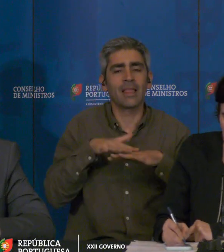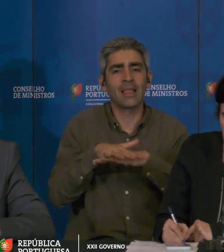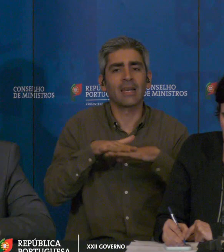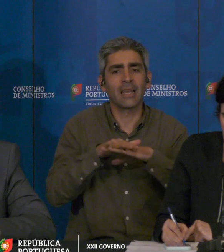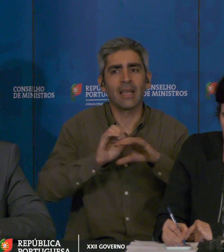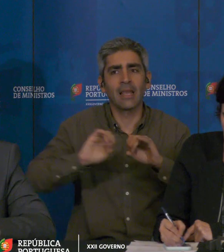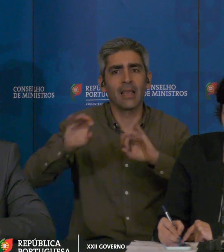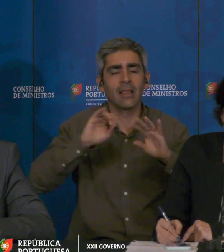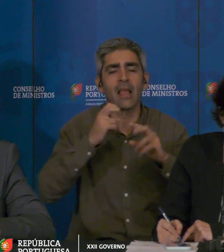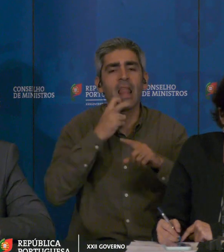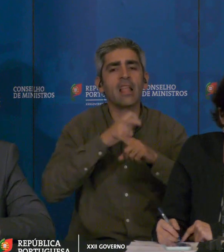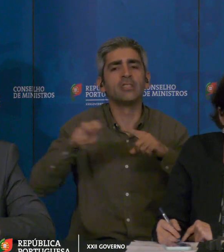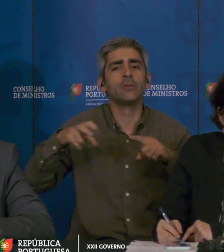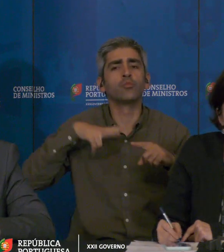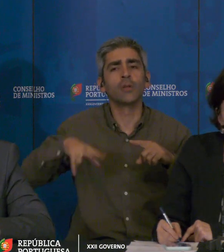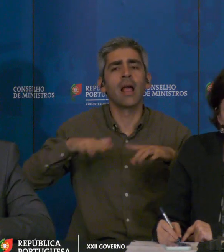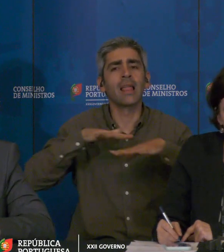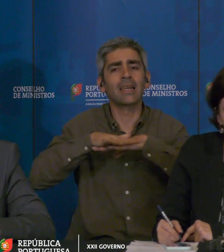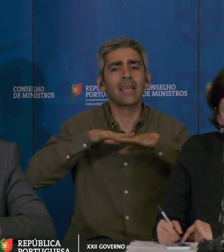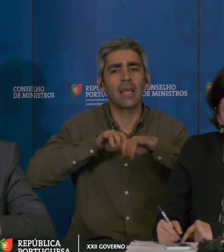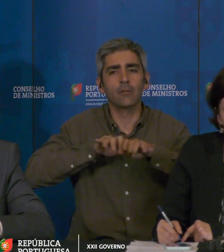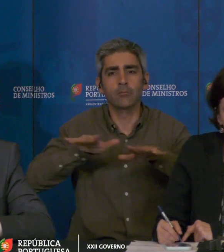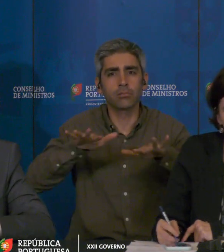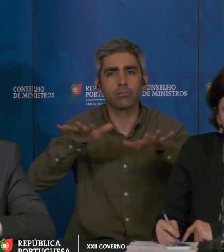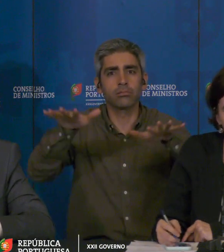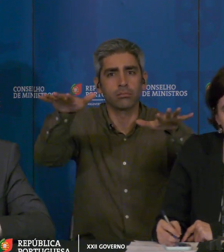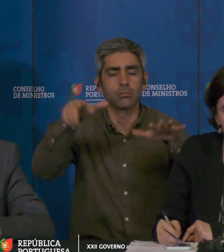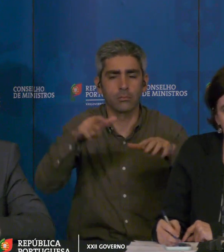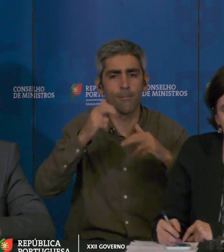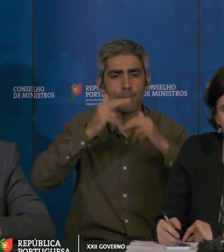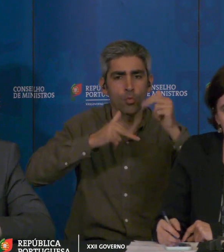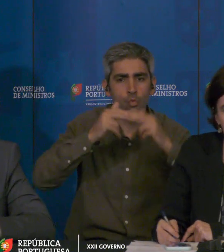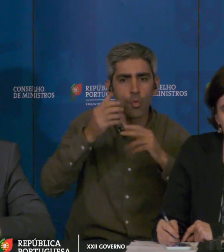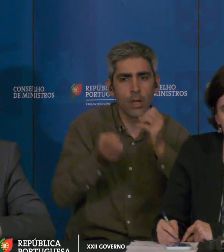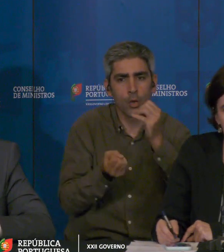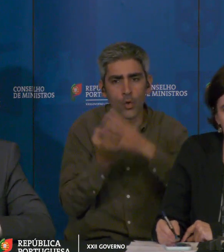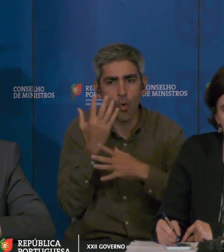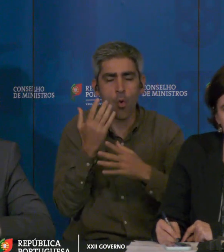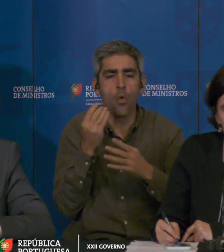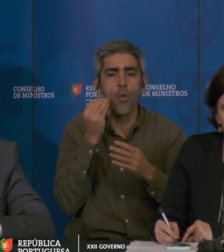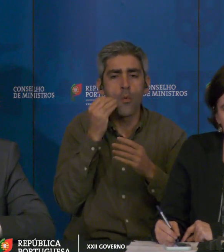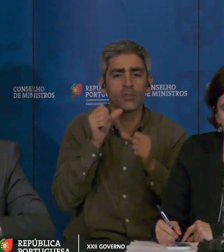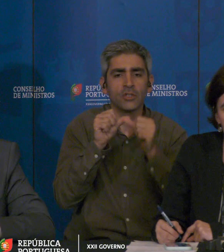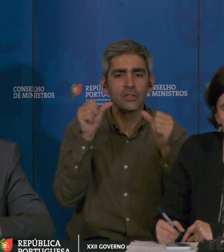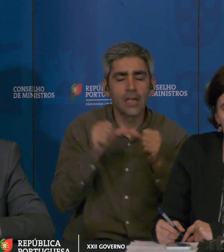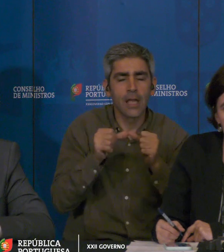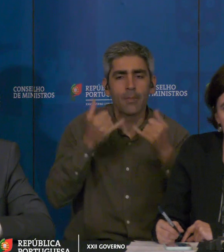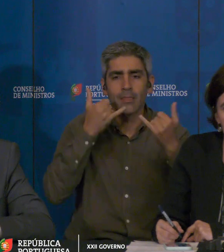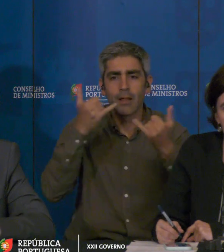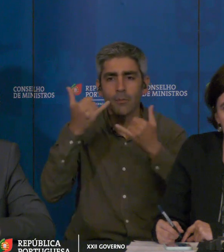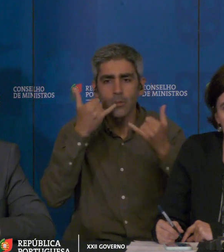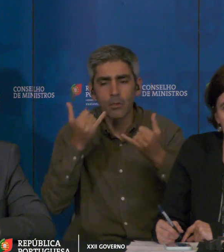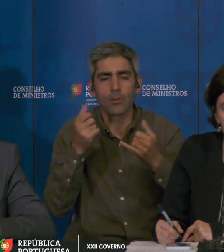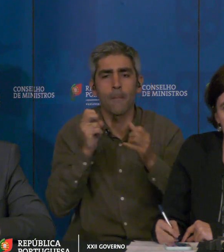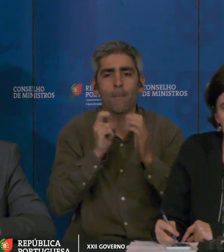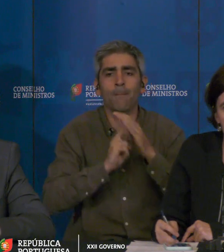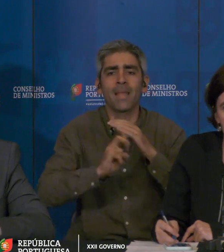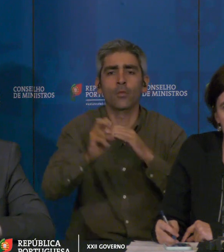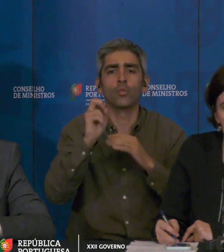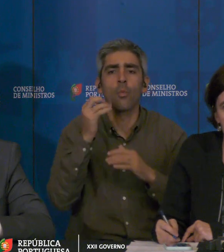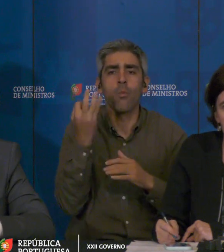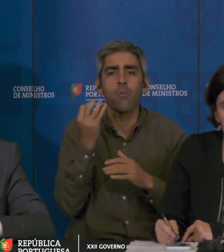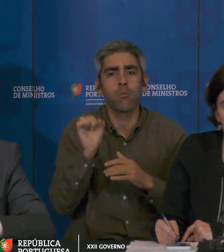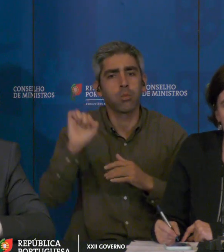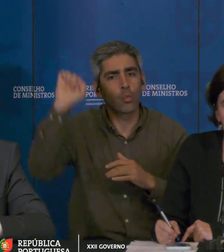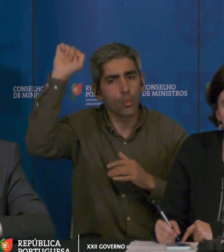distribuição de energia elétrica no nosso país, que montou e concebeu o sistema de tração e telecomunicações do Metro do Porto, ou